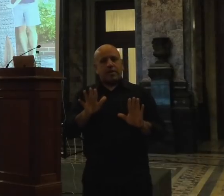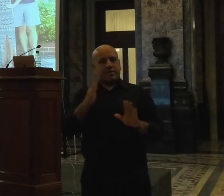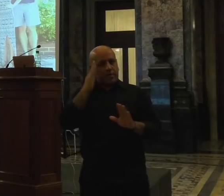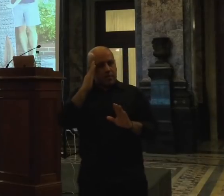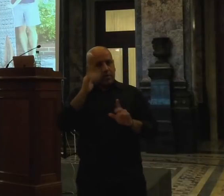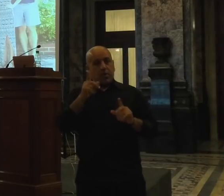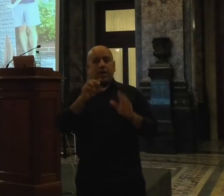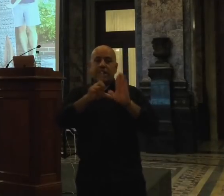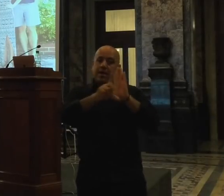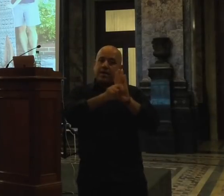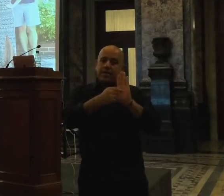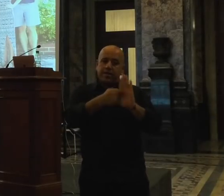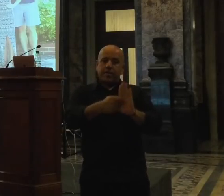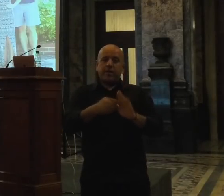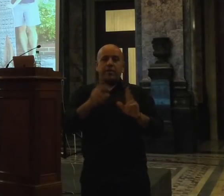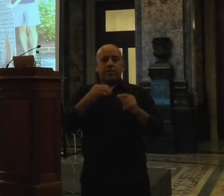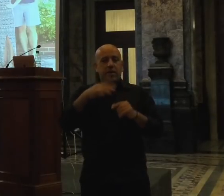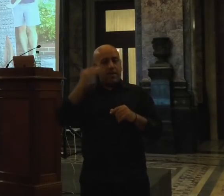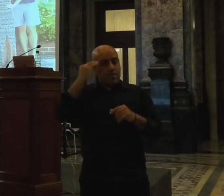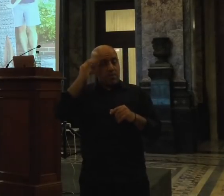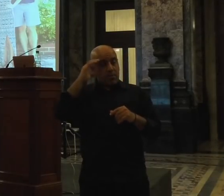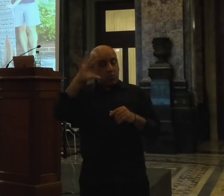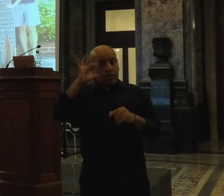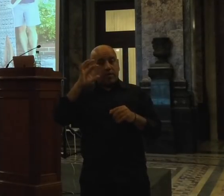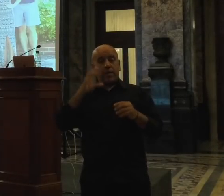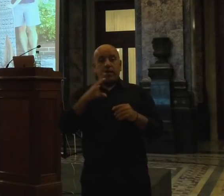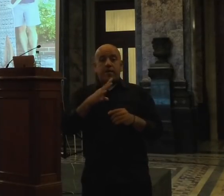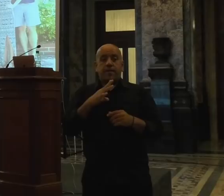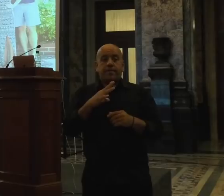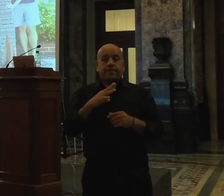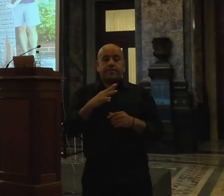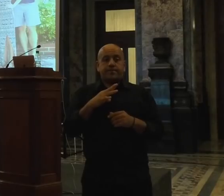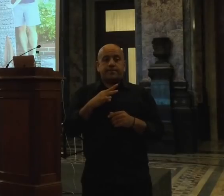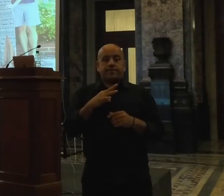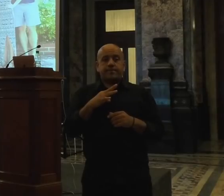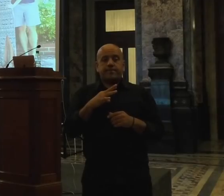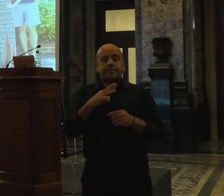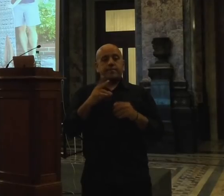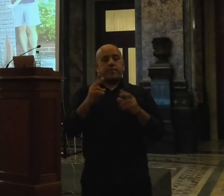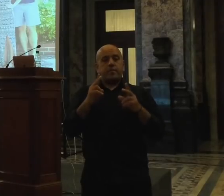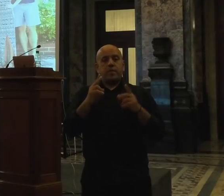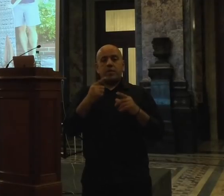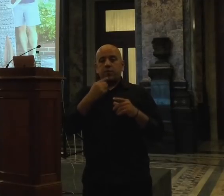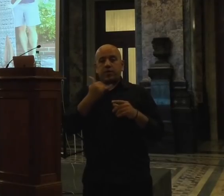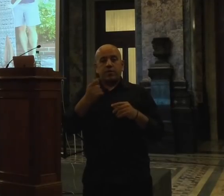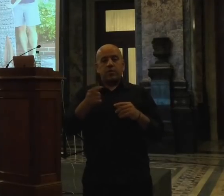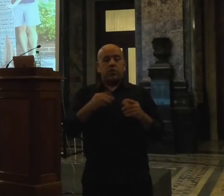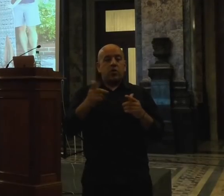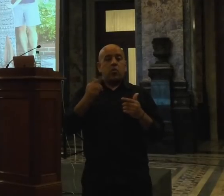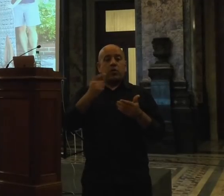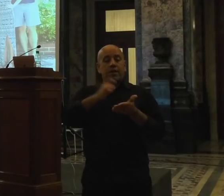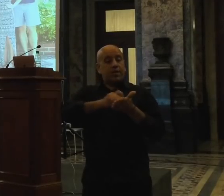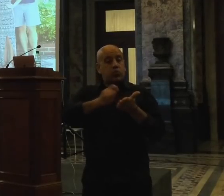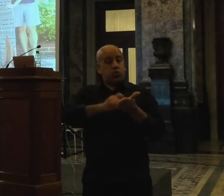cuenta en las leyes. Por ejemplo, en el área de memoria hay un movimiento muy grande que lo ha llevado a cabo Elizabeth Loftus y